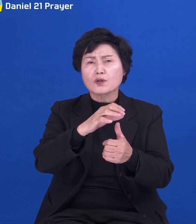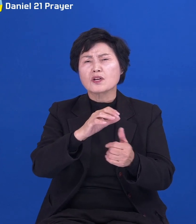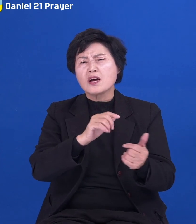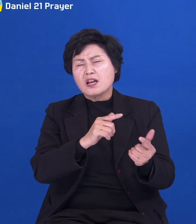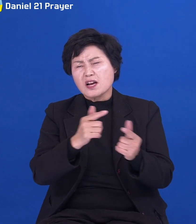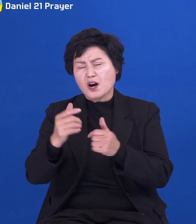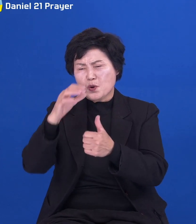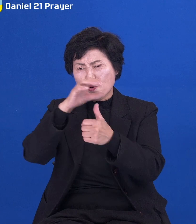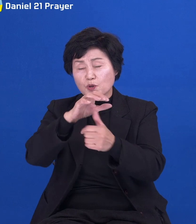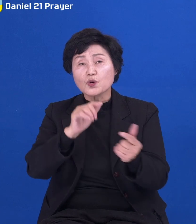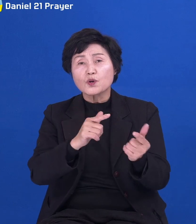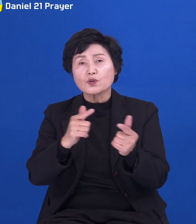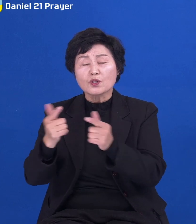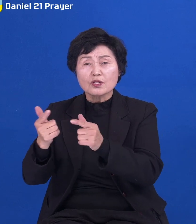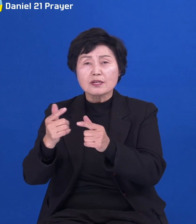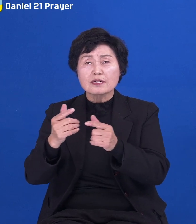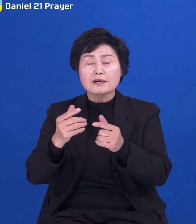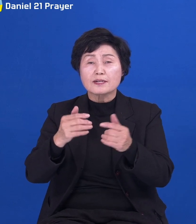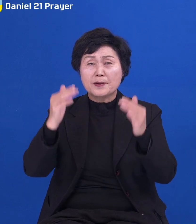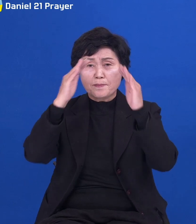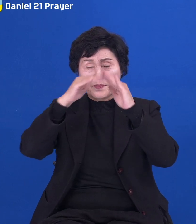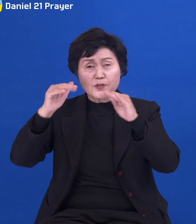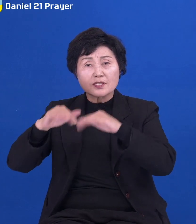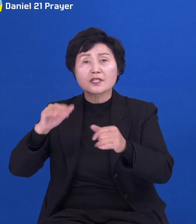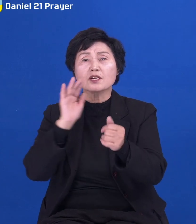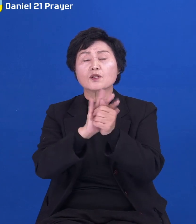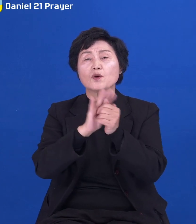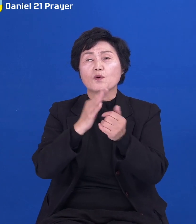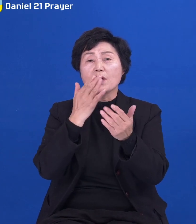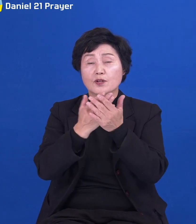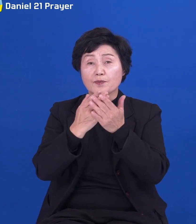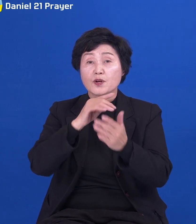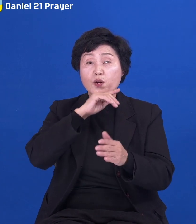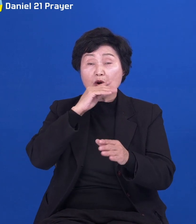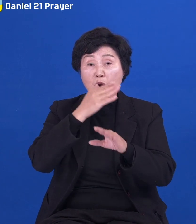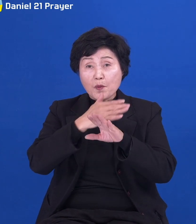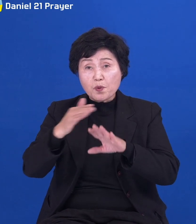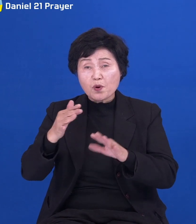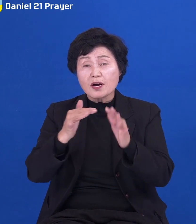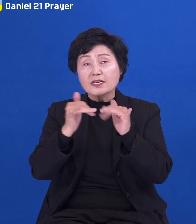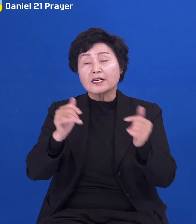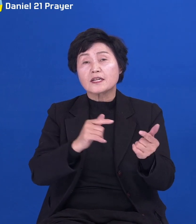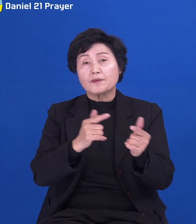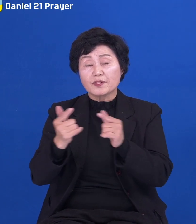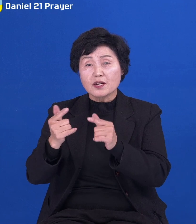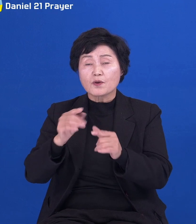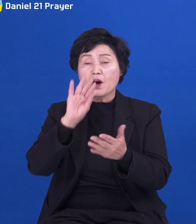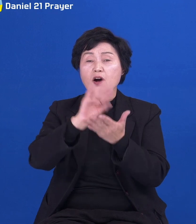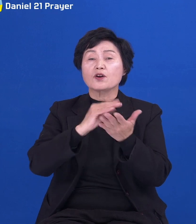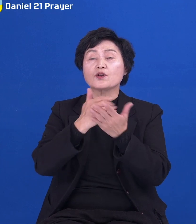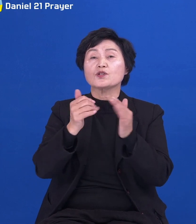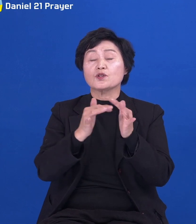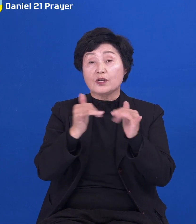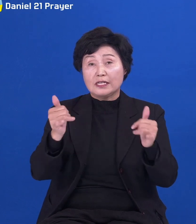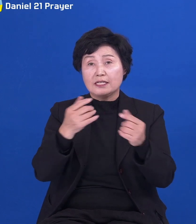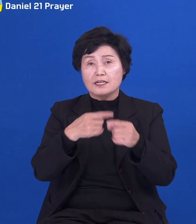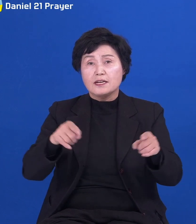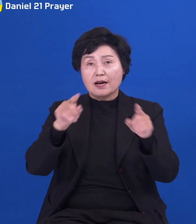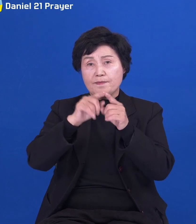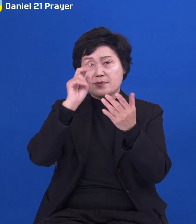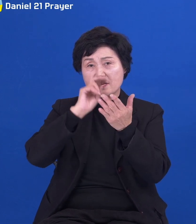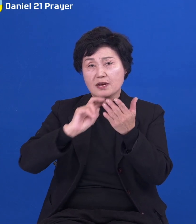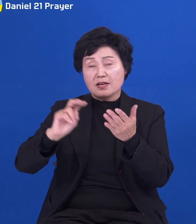것들이 폐쇄되게 하옵시고, 북한 동포들과 그리스도인들이 함께 하나님을 찬양하는 그날이 속히 올 수 있도록 주여